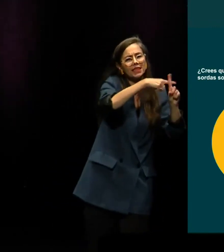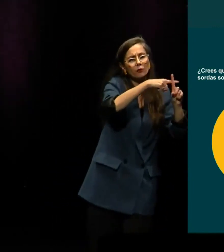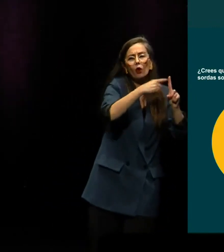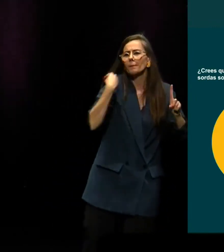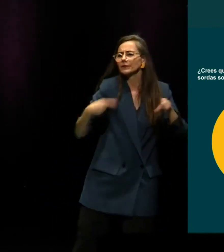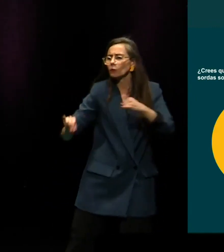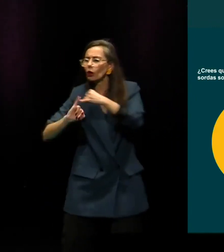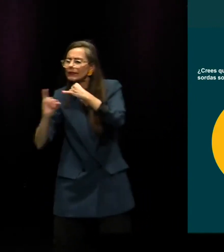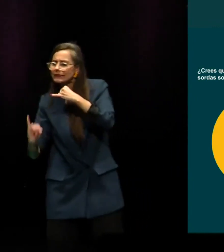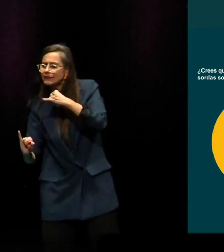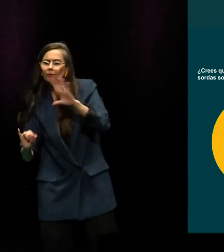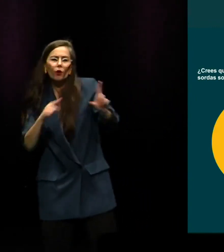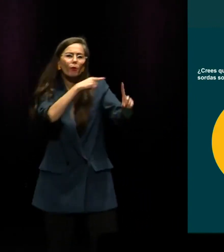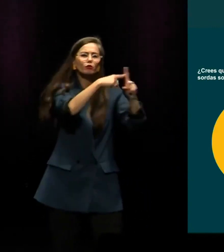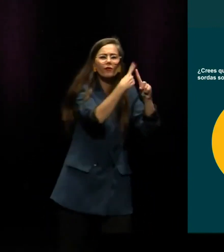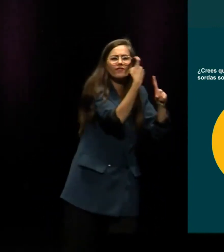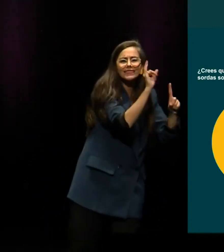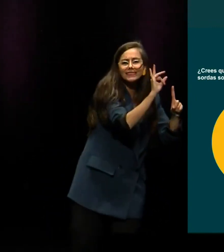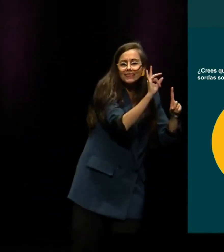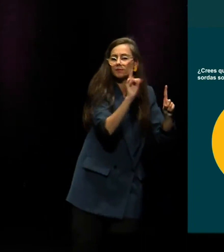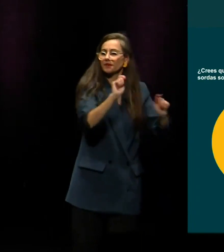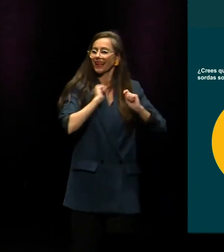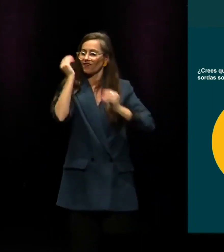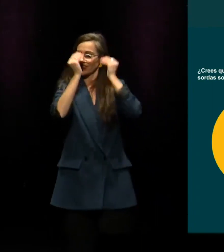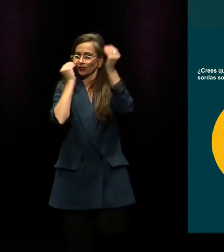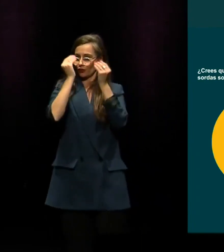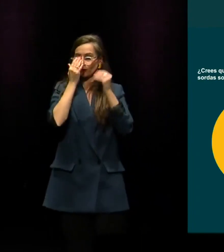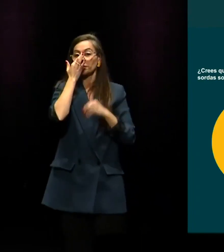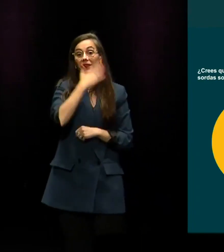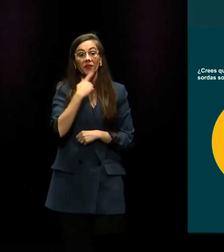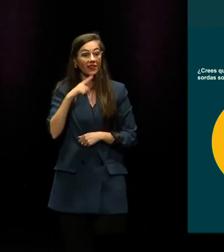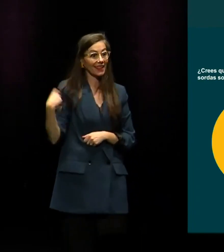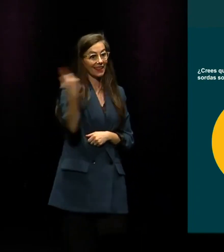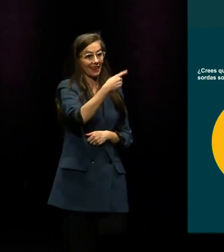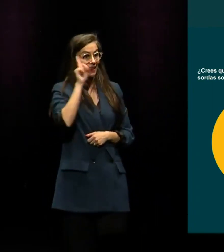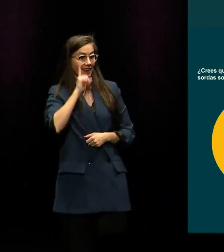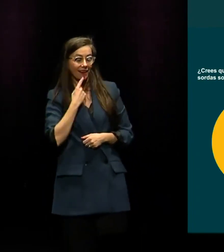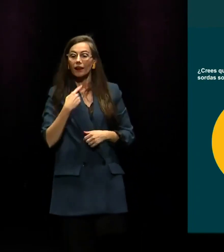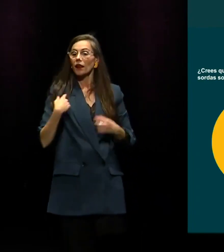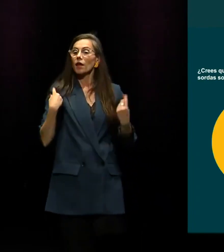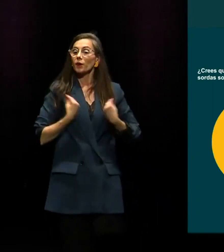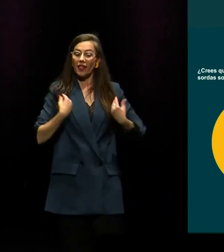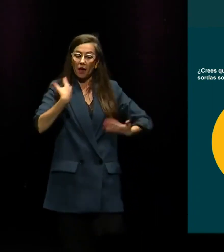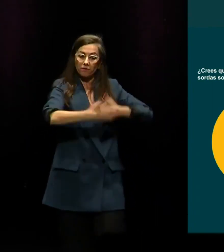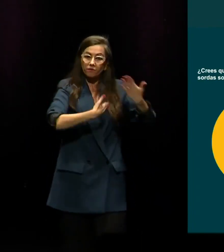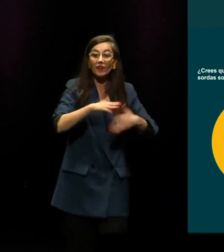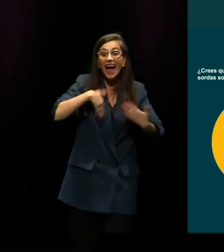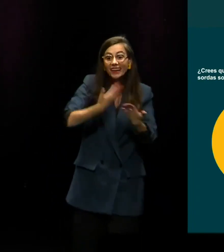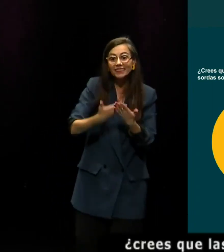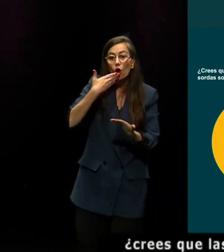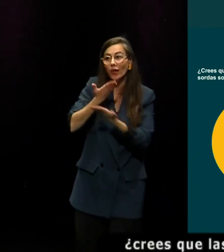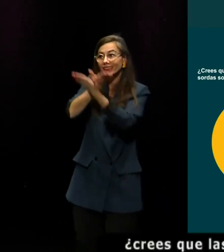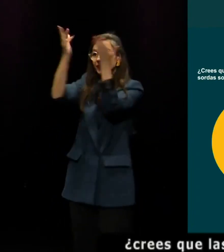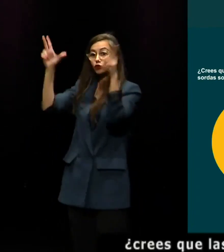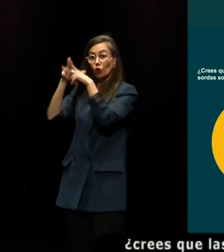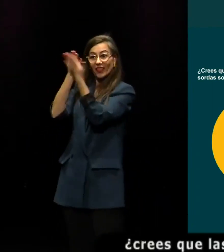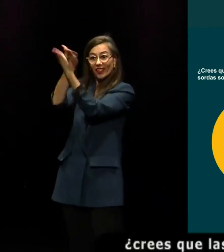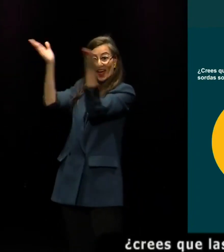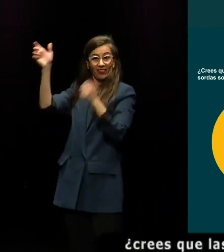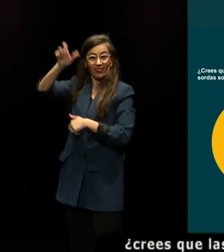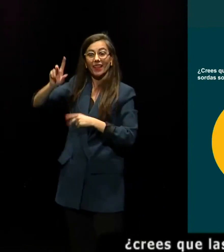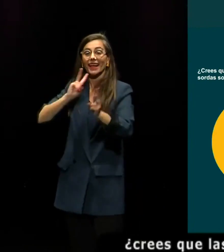mayoría indiscutiblemente decían que sí, a pesar de vivir en un momento de crisis. Y esto nos hacía